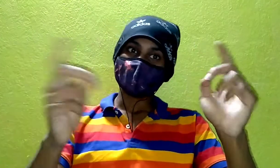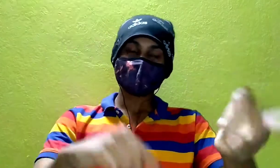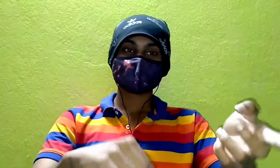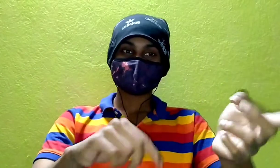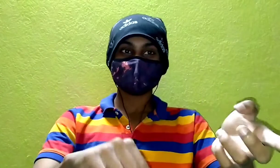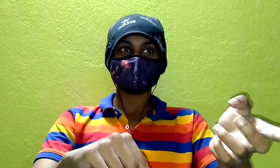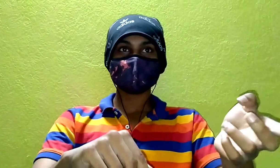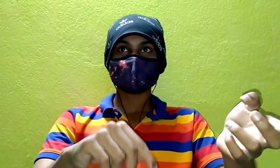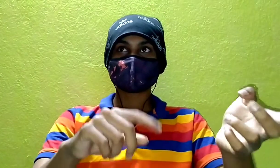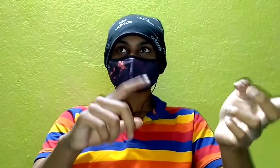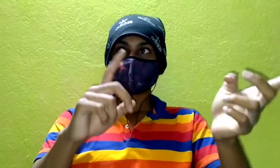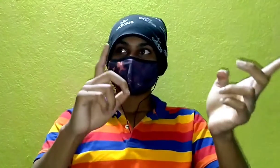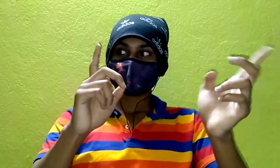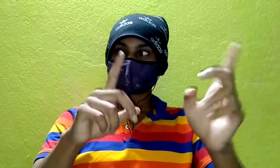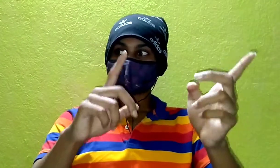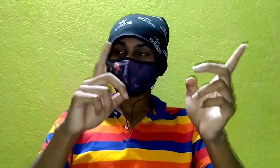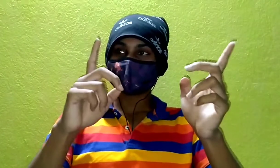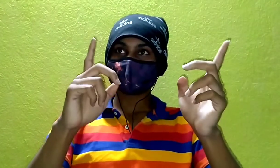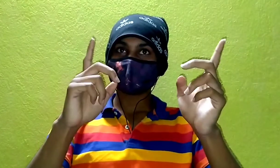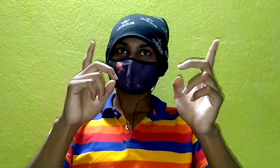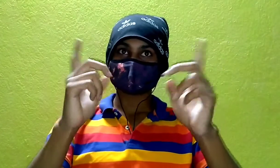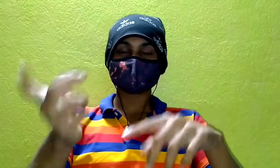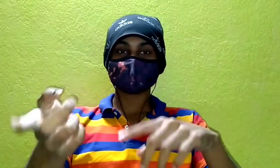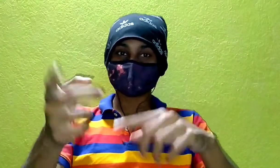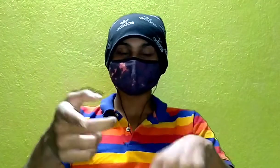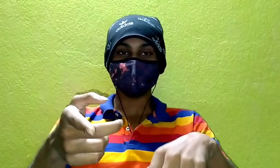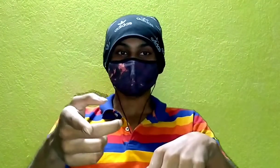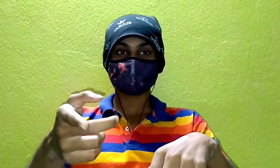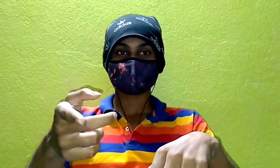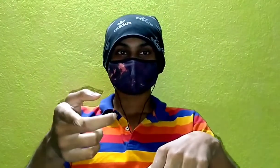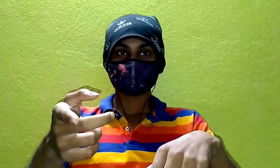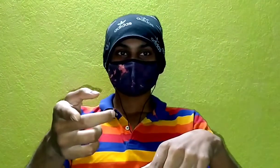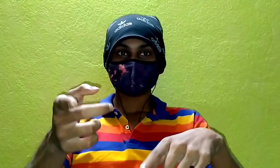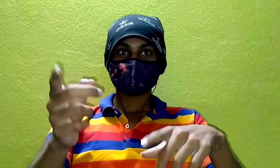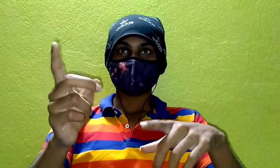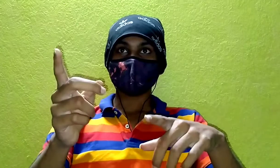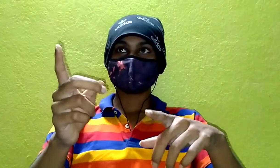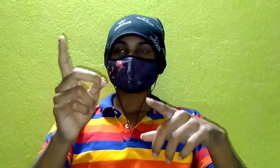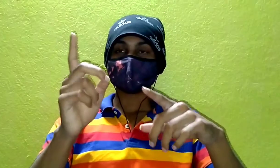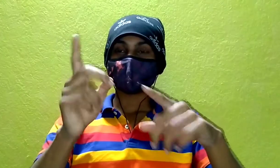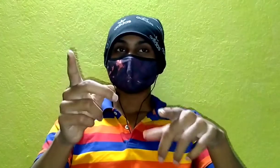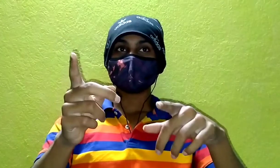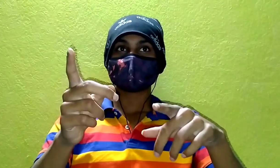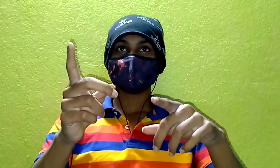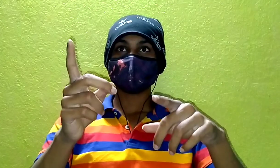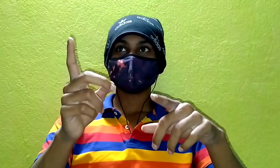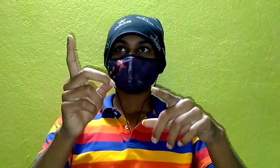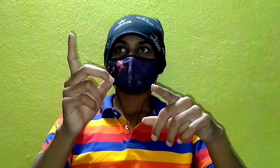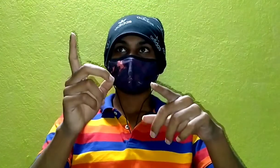यह लड़की है कि पूर्व के सर को फोन कीजिए 220 बोला कि